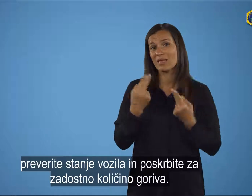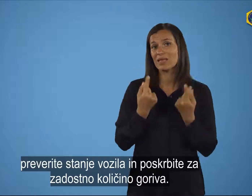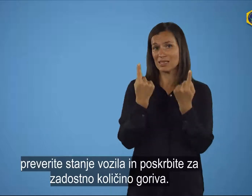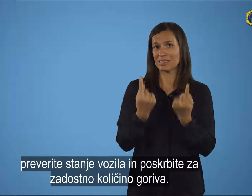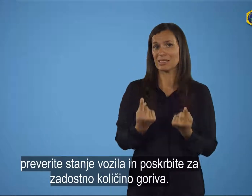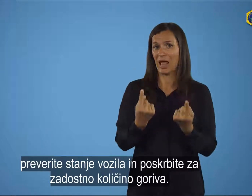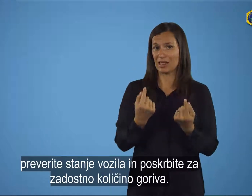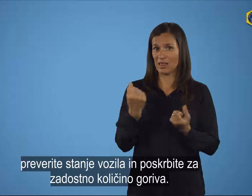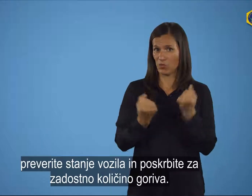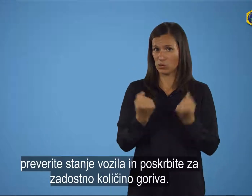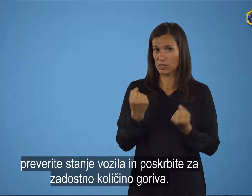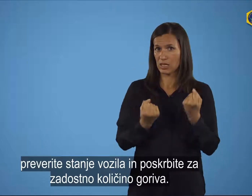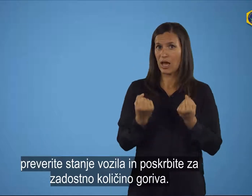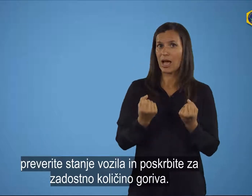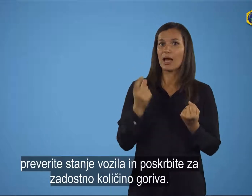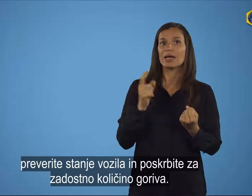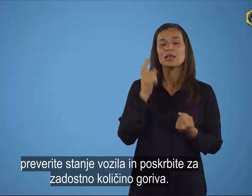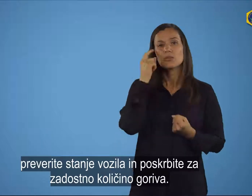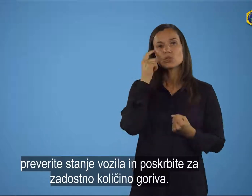za zadostno količino goriva.